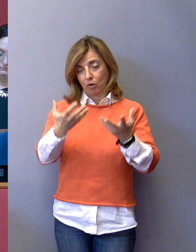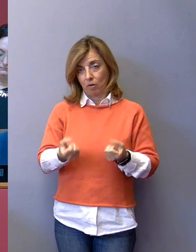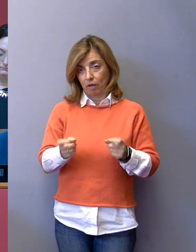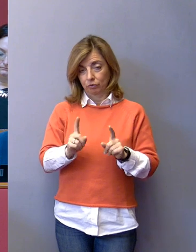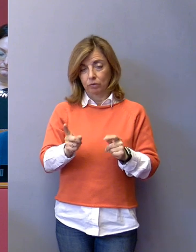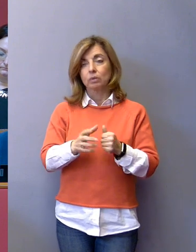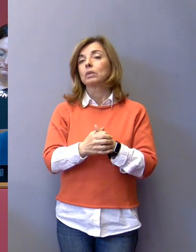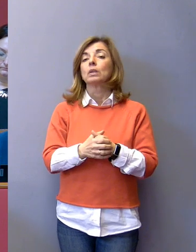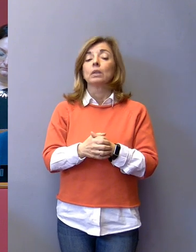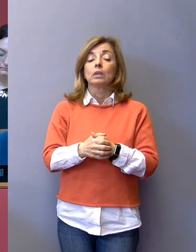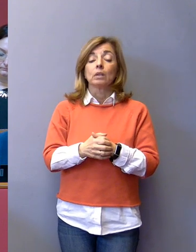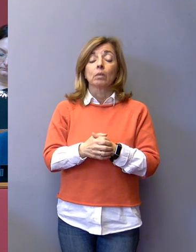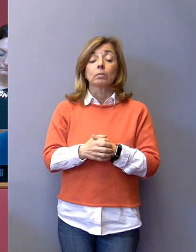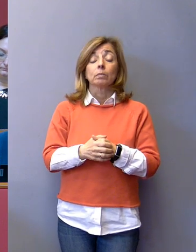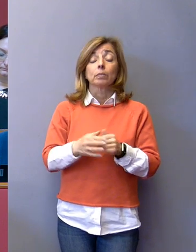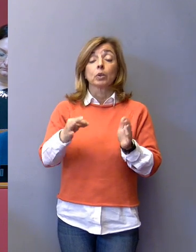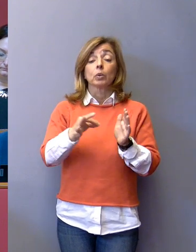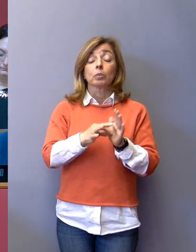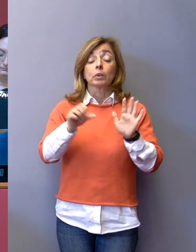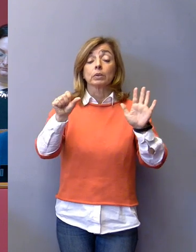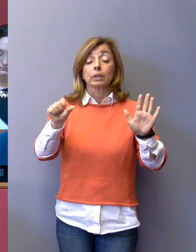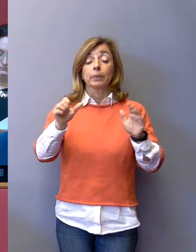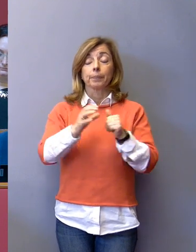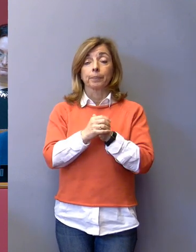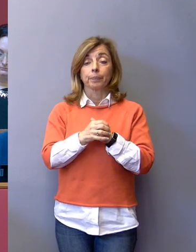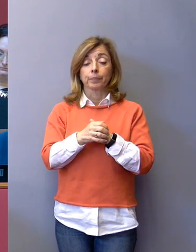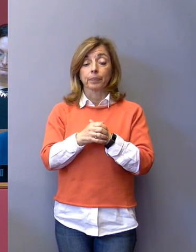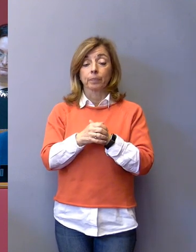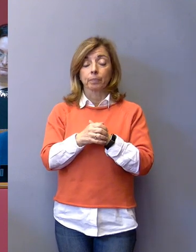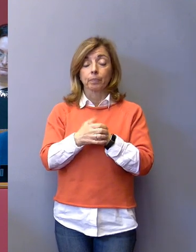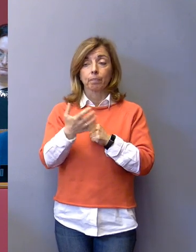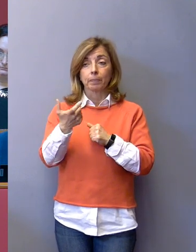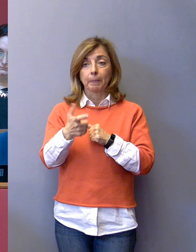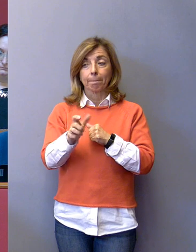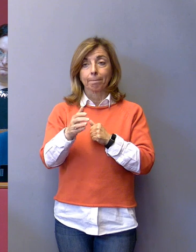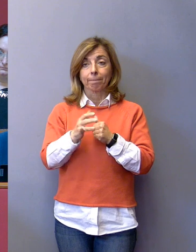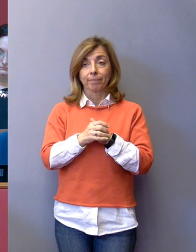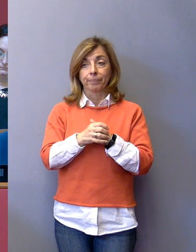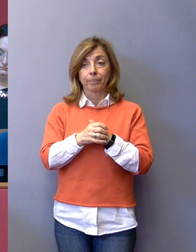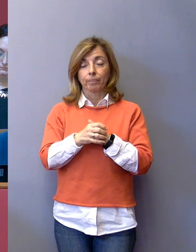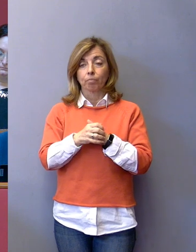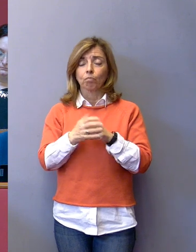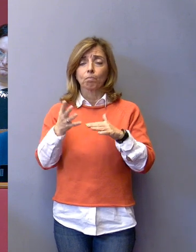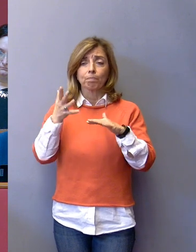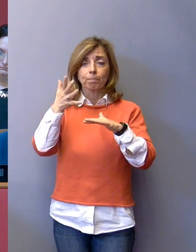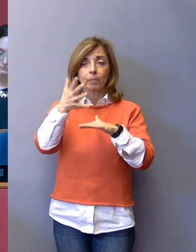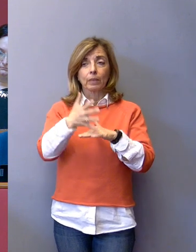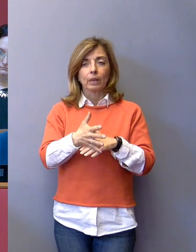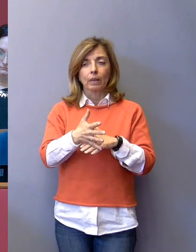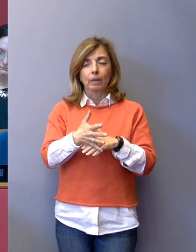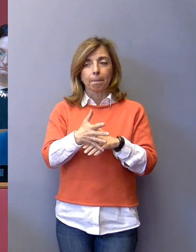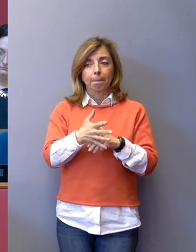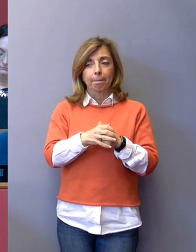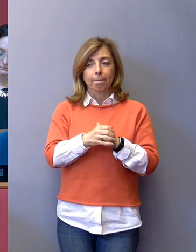nostra pianificazione il numero 6 in quanto Individua diciamo